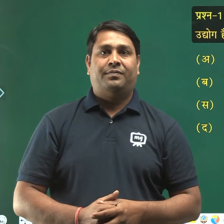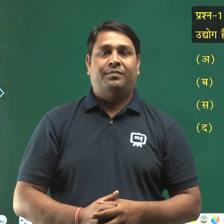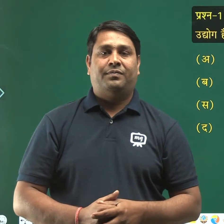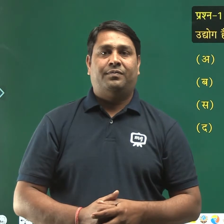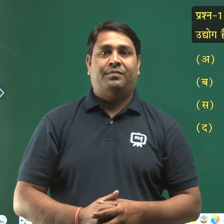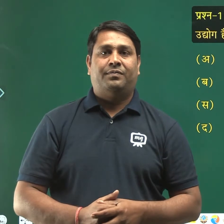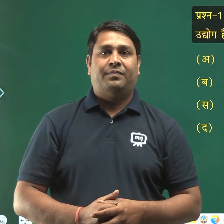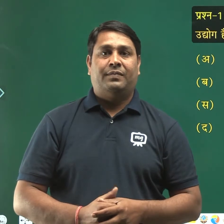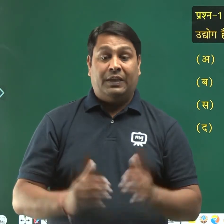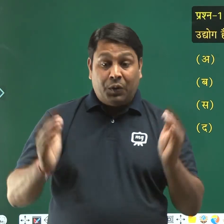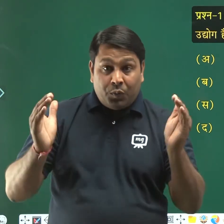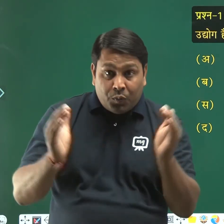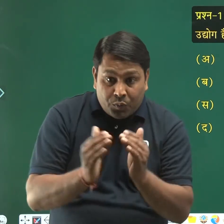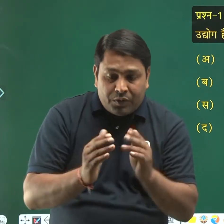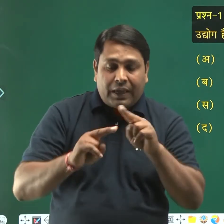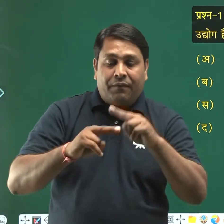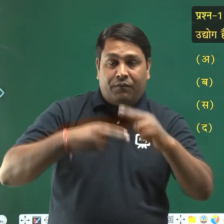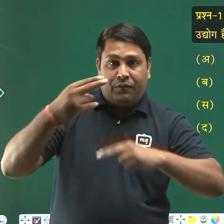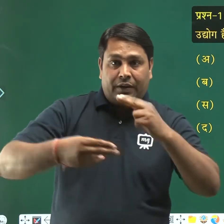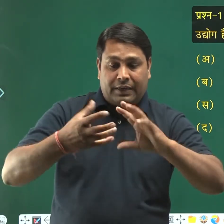कुटीर लघु उद्योग है?